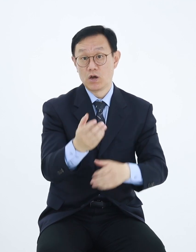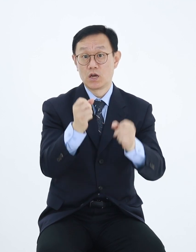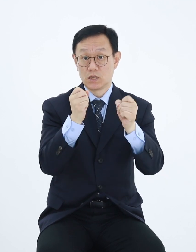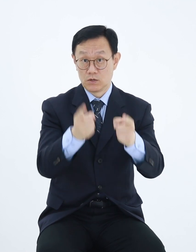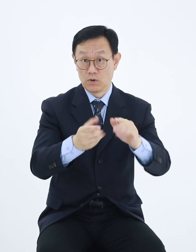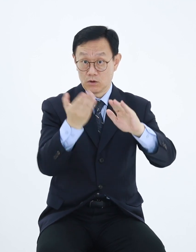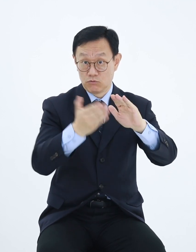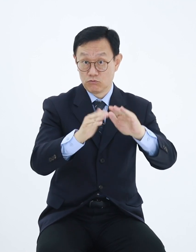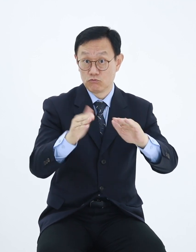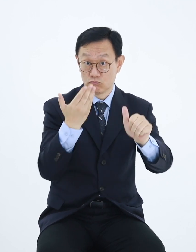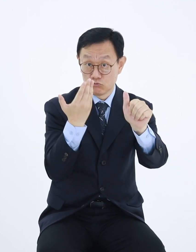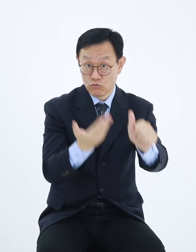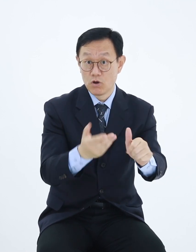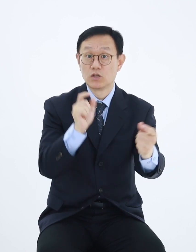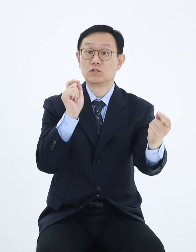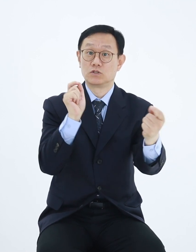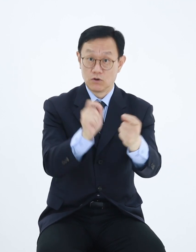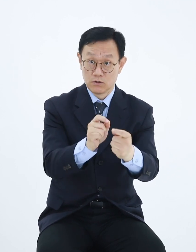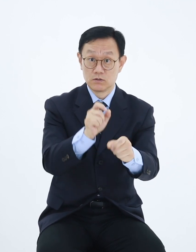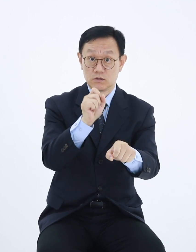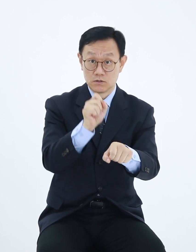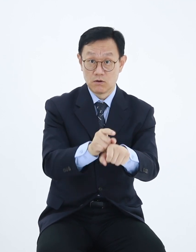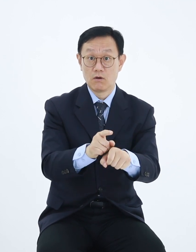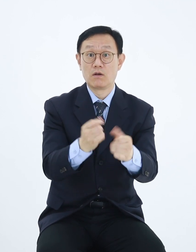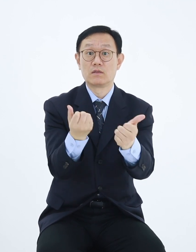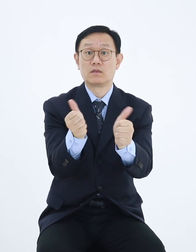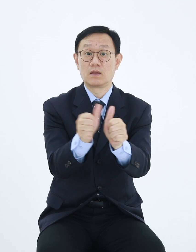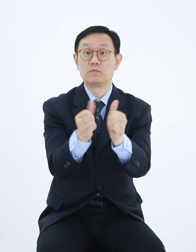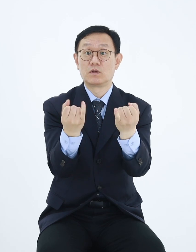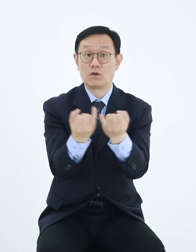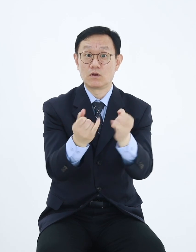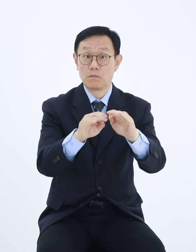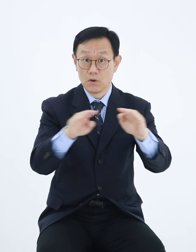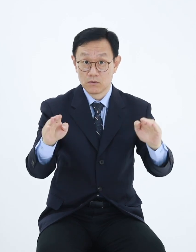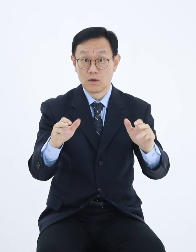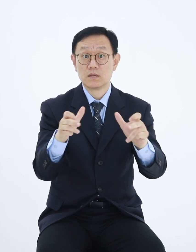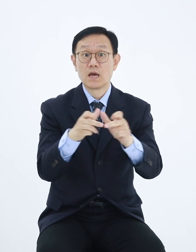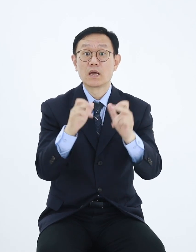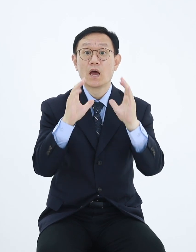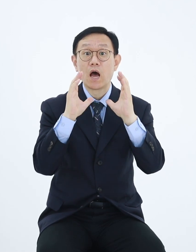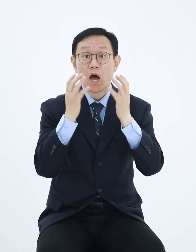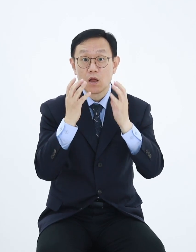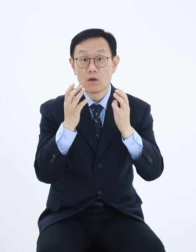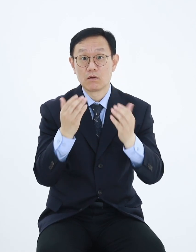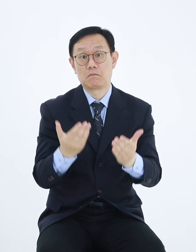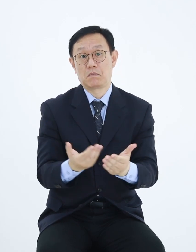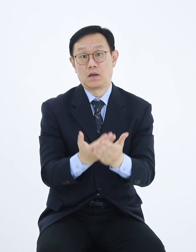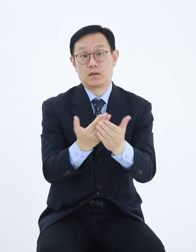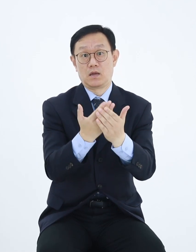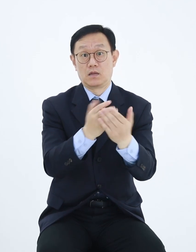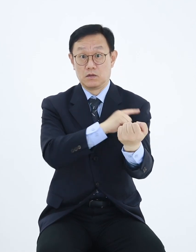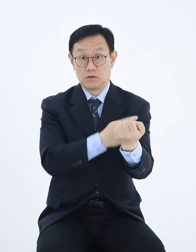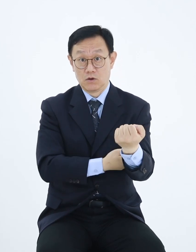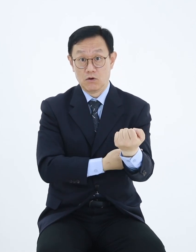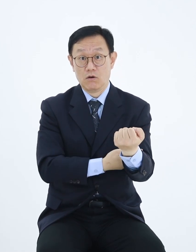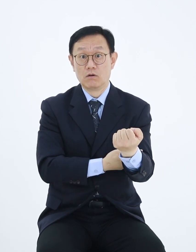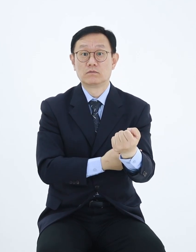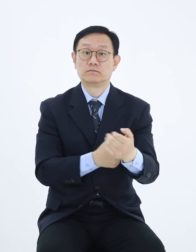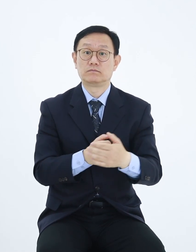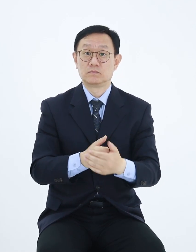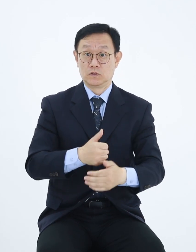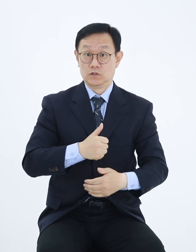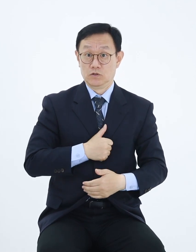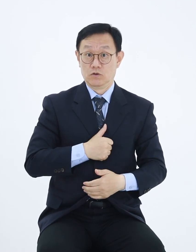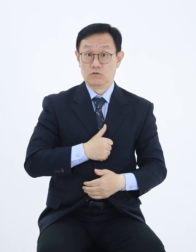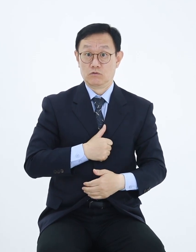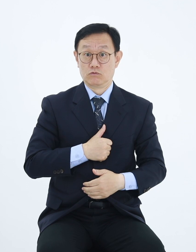기회의 균등, 접근성, 남녀의 평등, 장애 아동의 점진적 발달 능력 및 정체성 유지 권리에